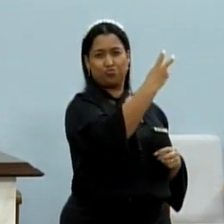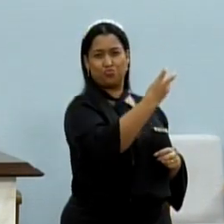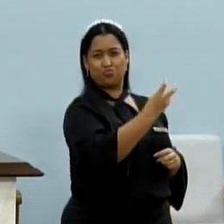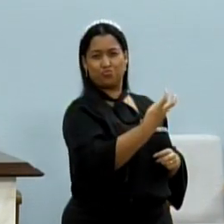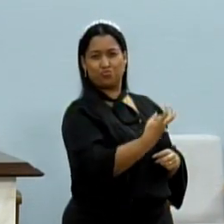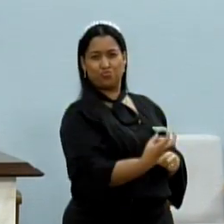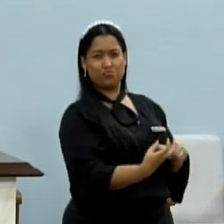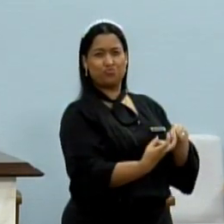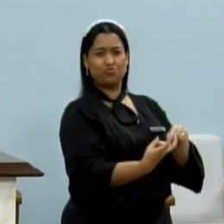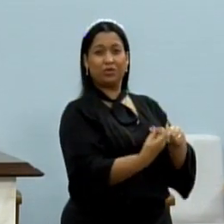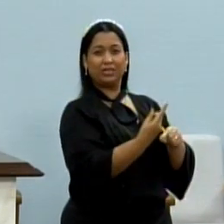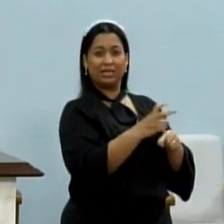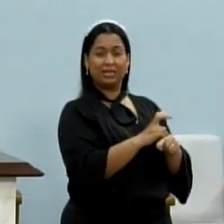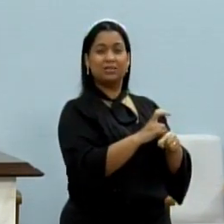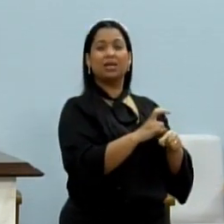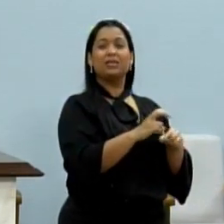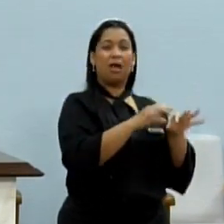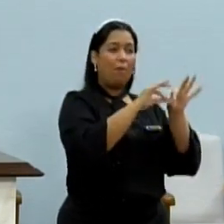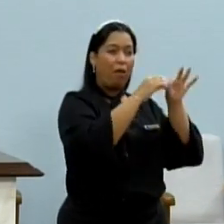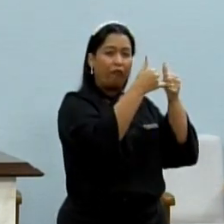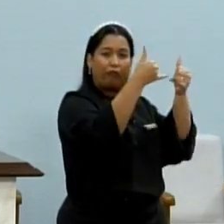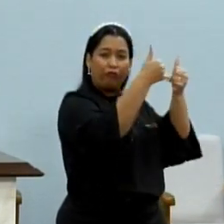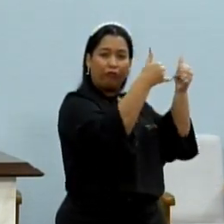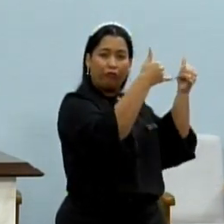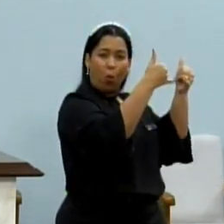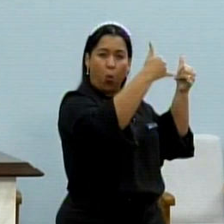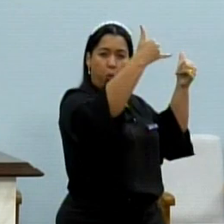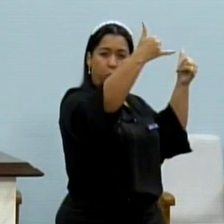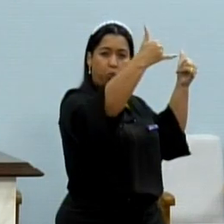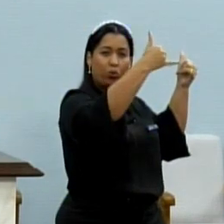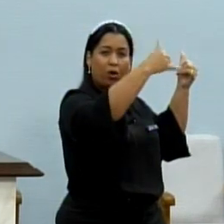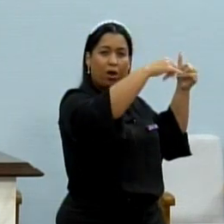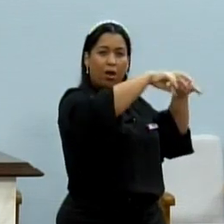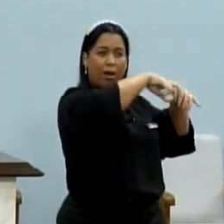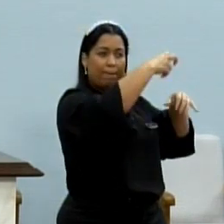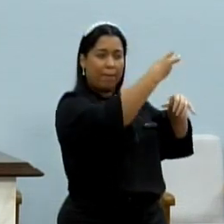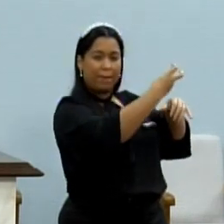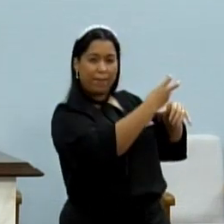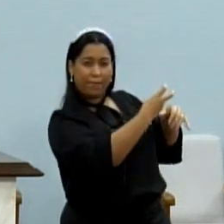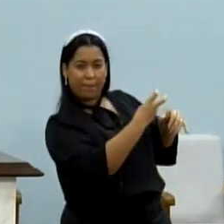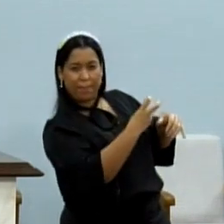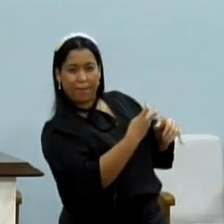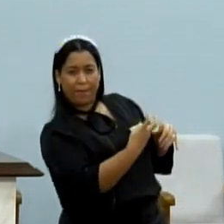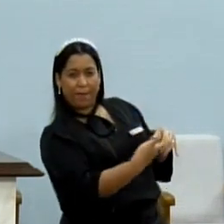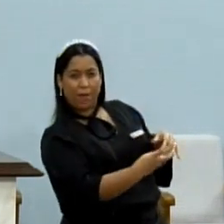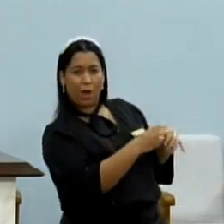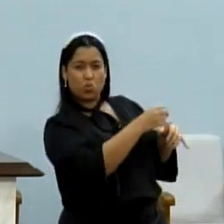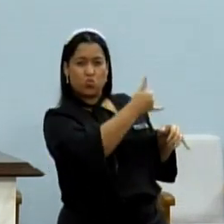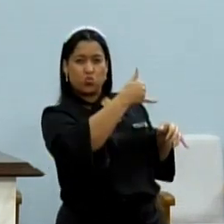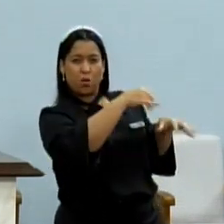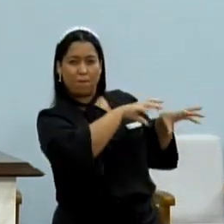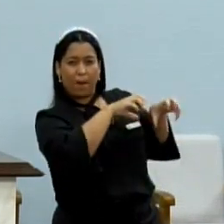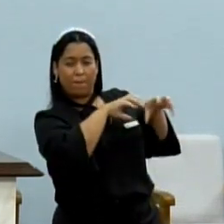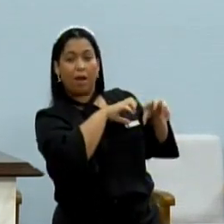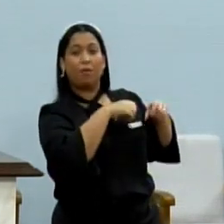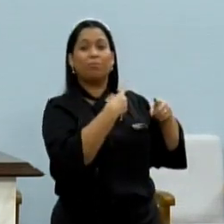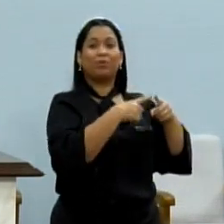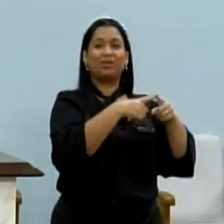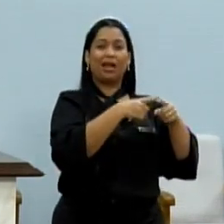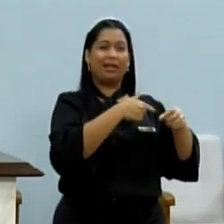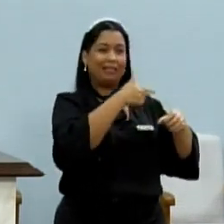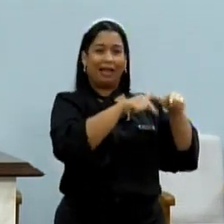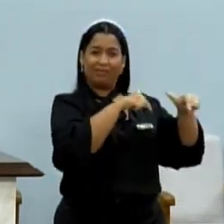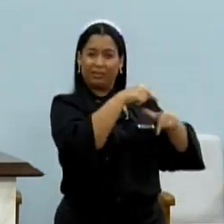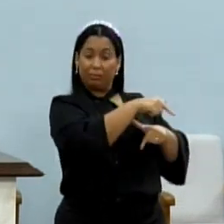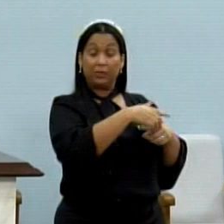durante a queda encostou em alguns fios de alta tensão, porque ele estava soldando uma estrutura metálica do prédio onde trabalhava,